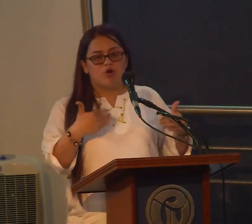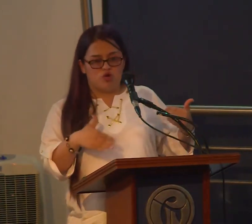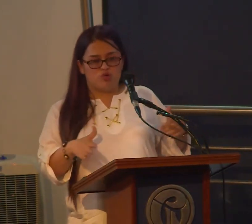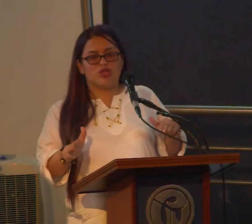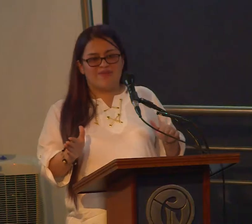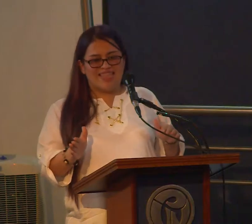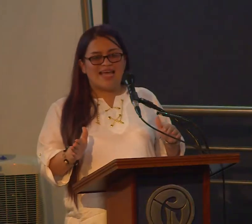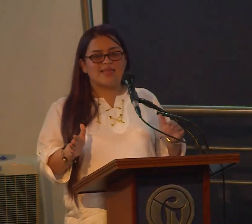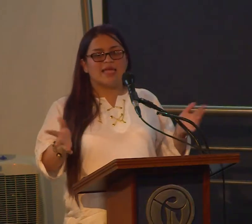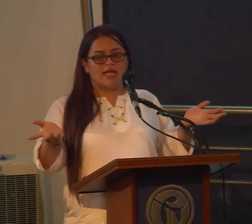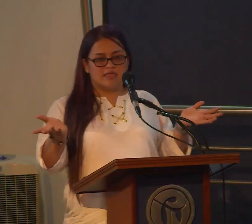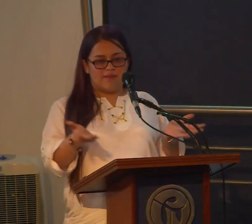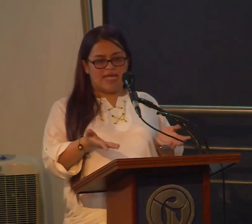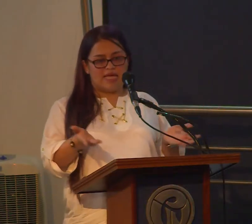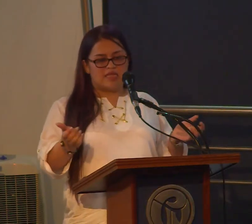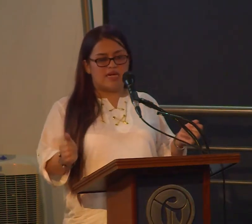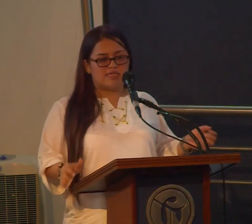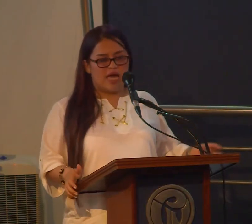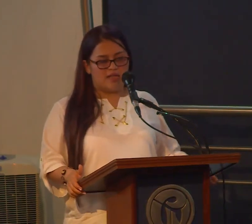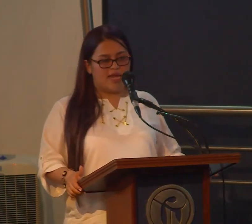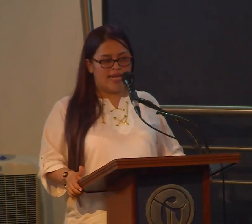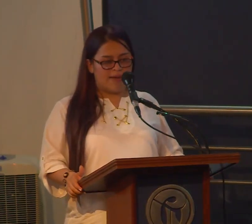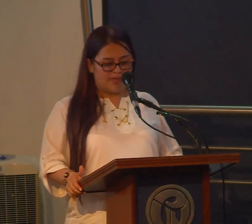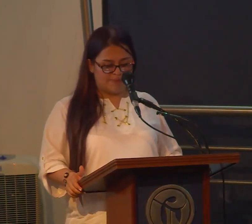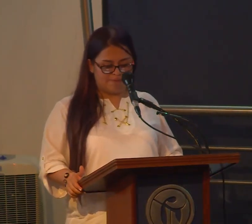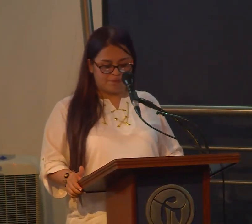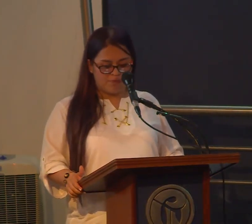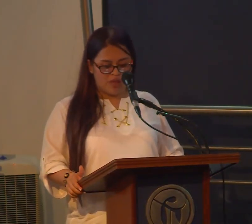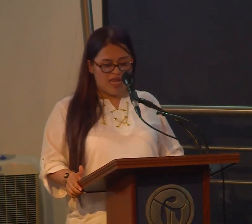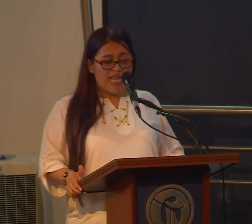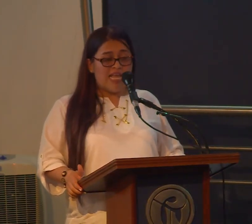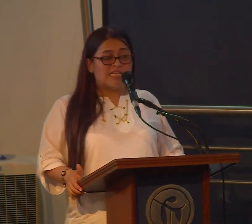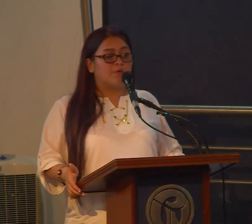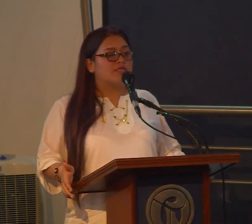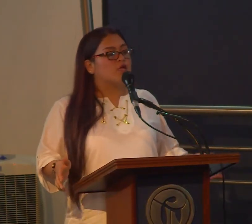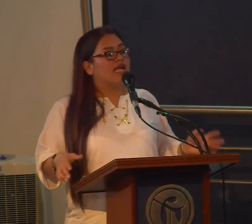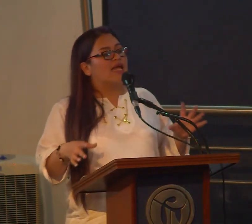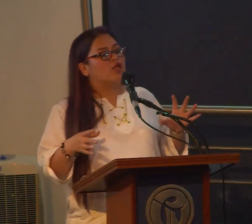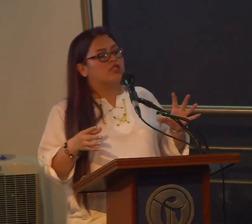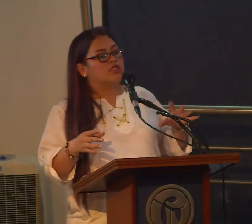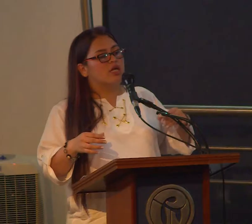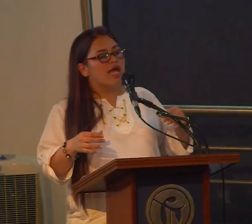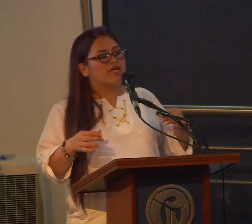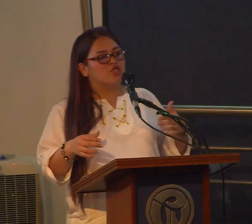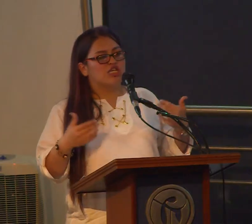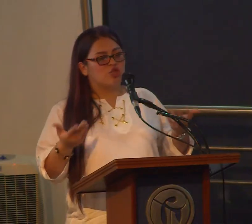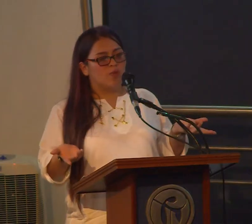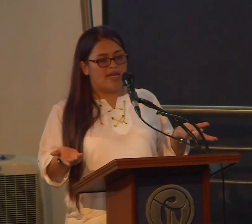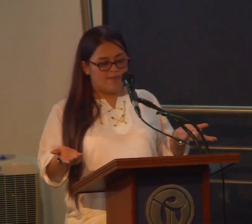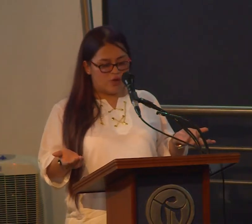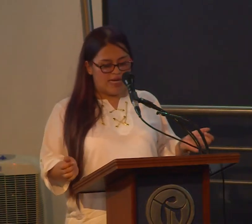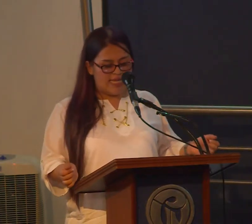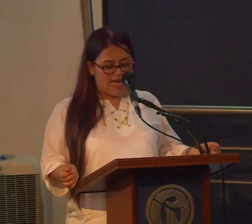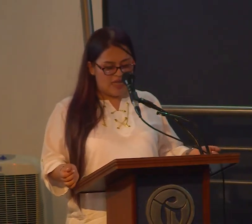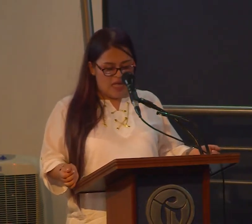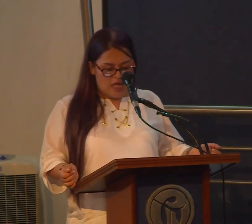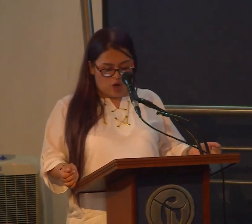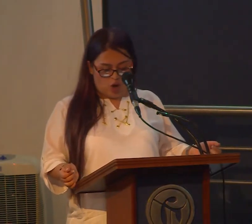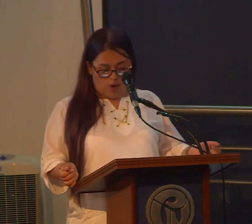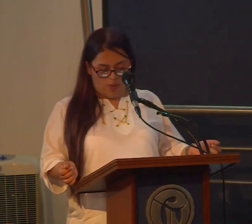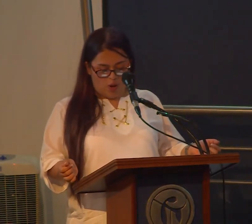la productividad que se veía entrelazada en ambas. Es por esto que ellos asumen la